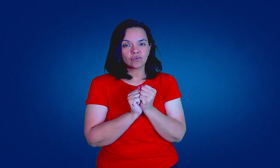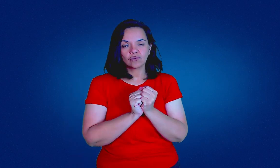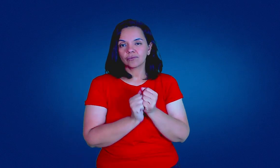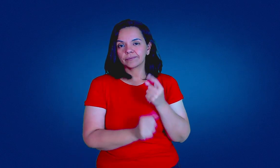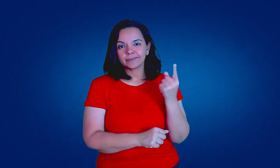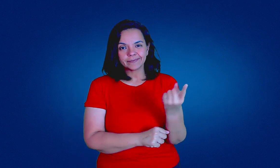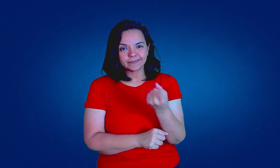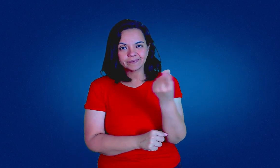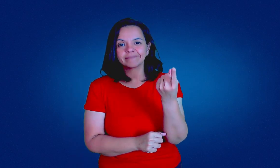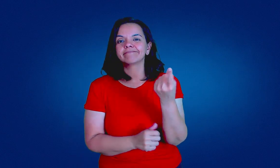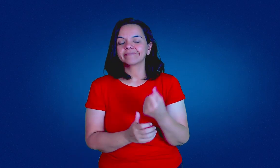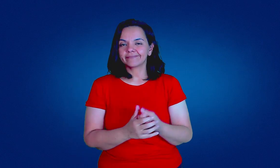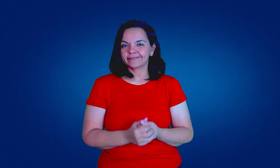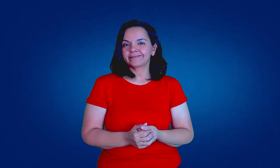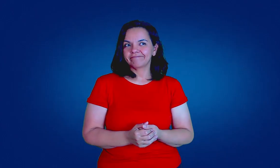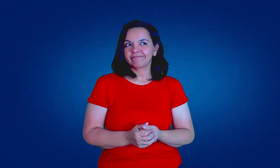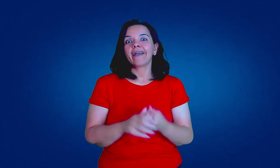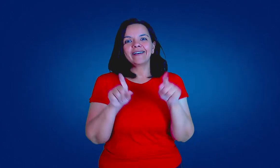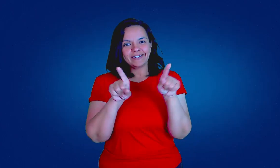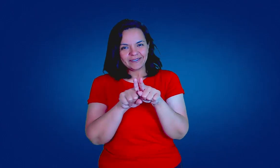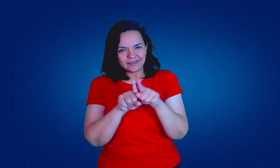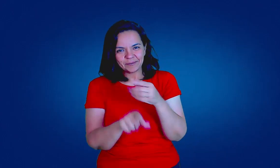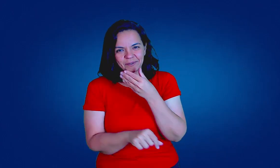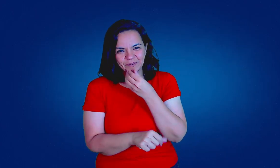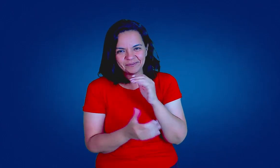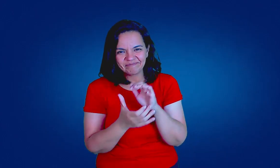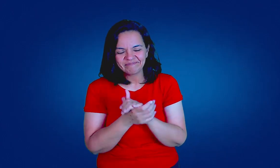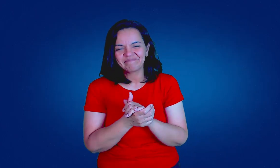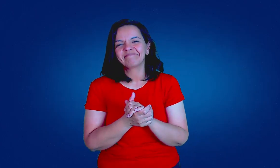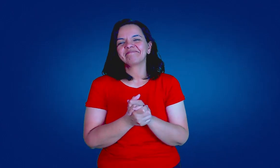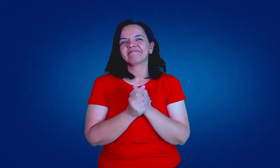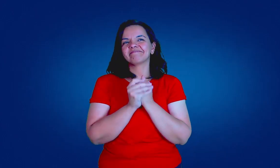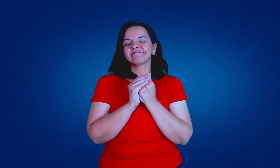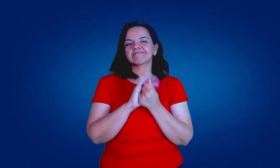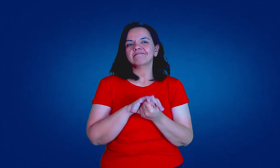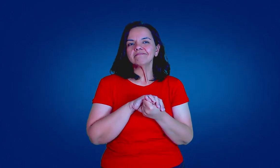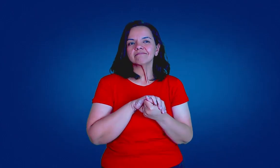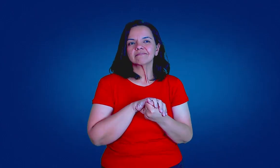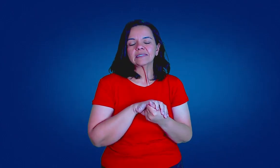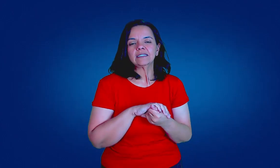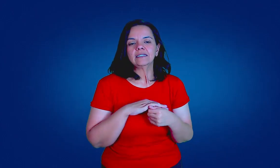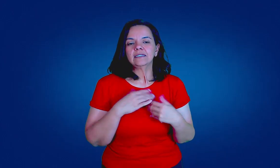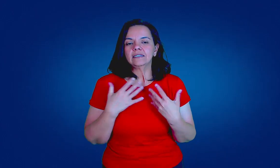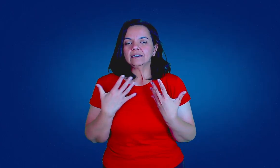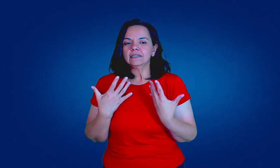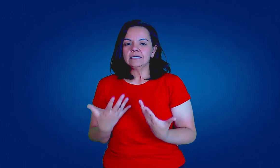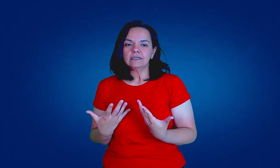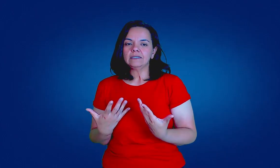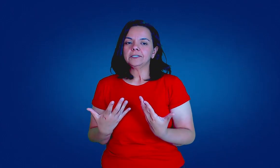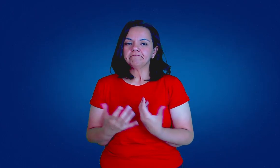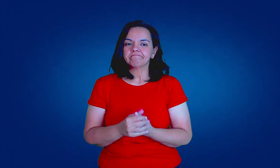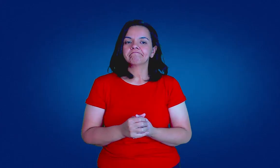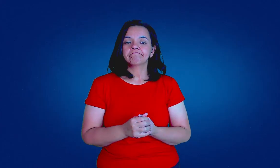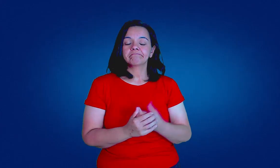E o meu desejo é estar com eles na eternidade. Com meu esposo também.